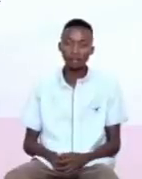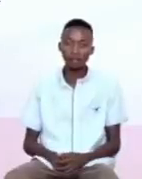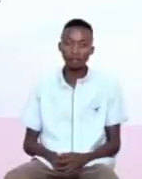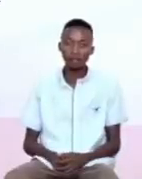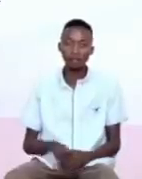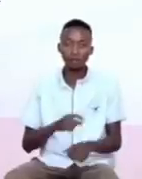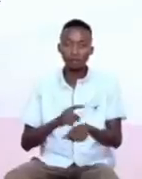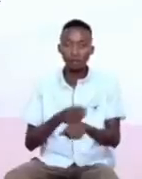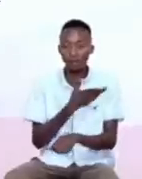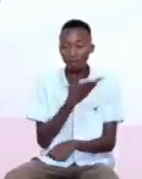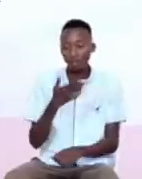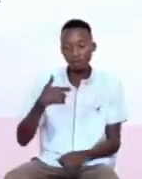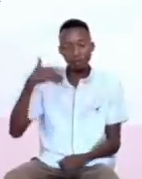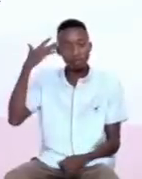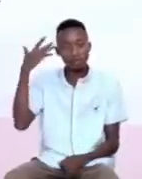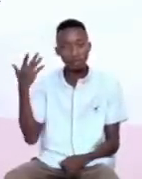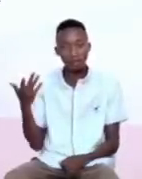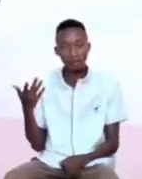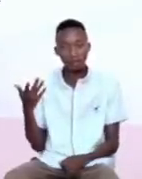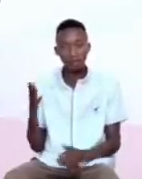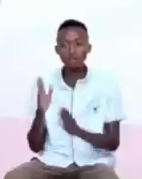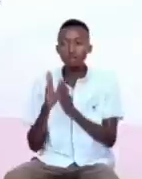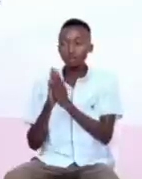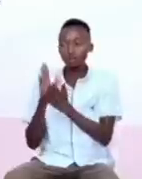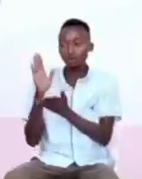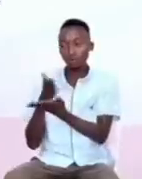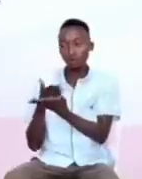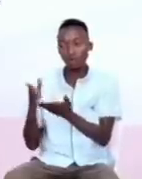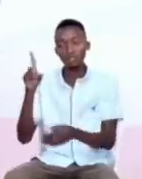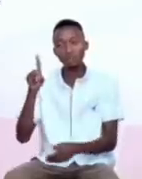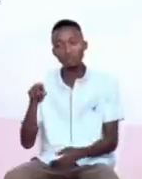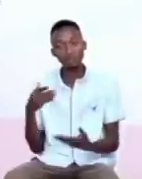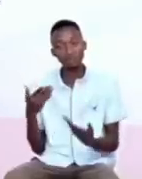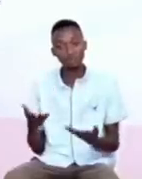Saa nyingine mimi sielewi. Nashukuru kwa yazetu zimepona siku hizi.